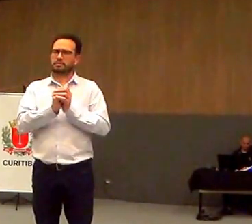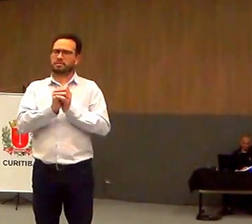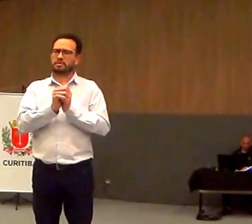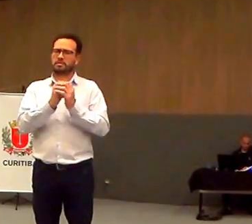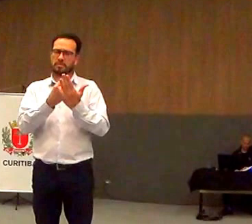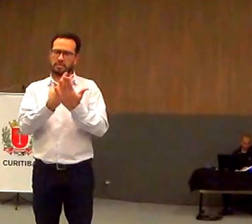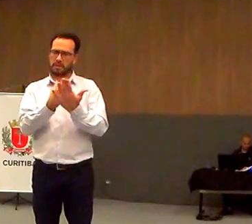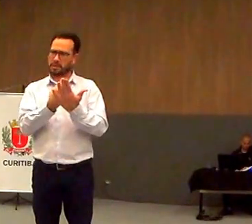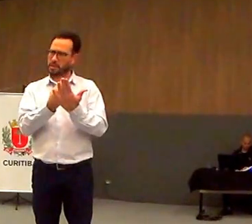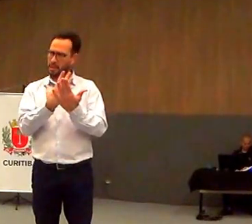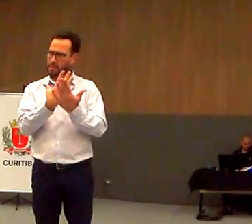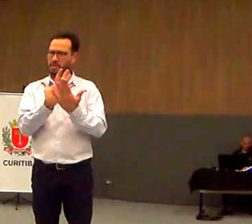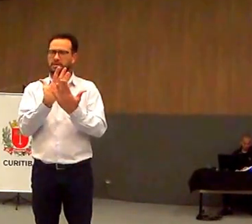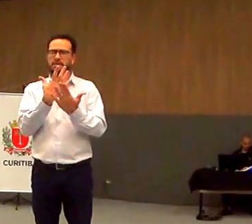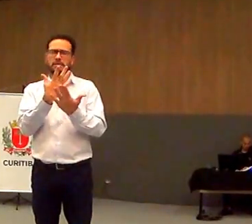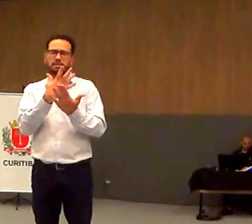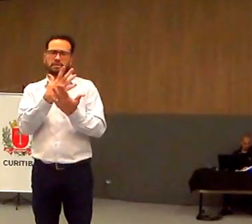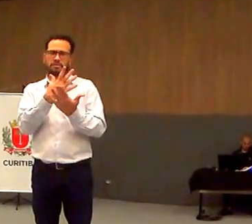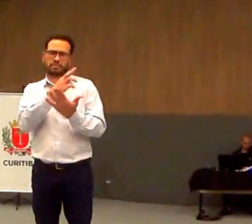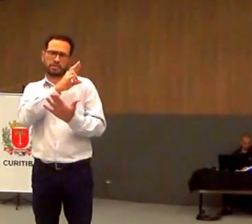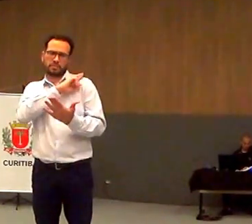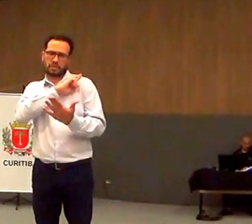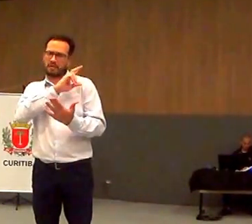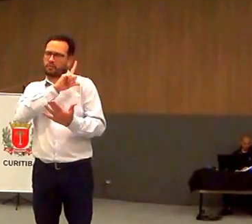líder, né, que é o material que eu trouxe aqui.